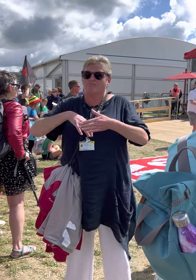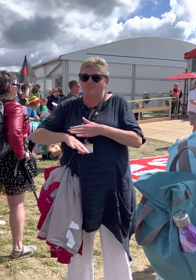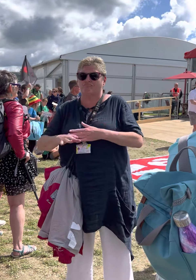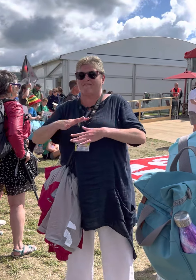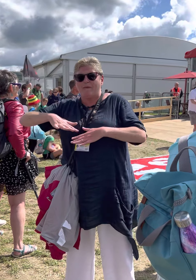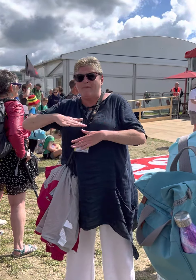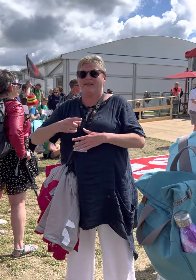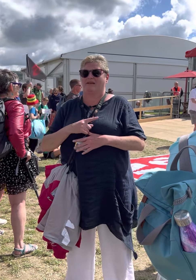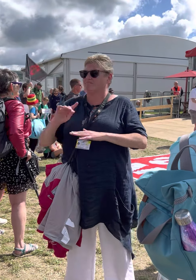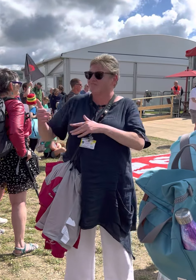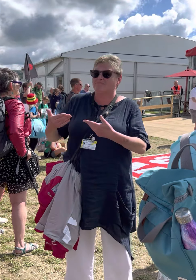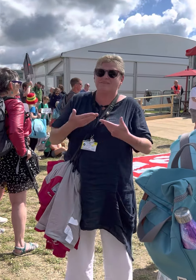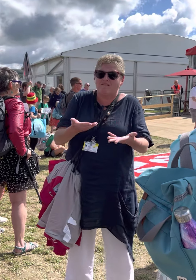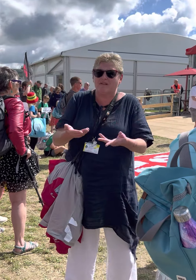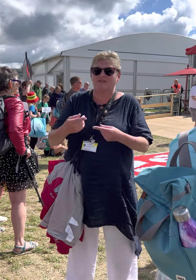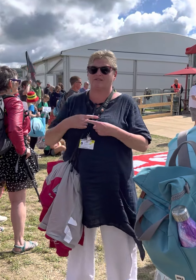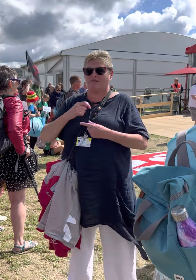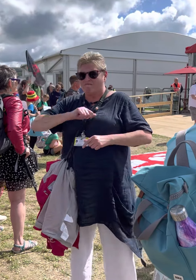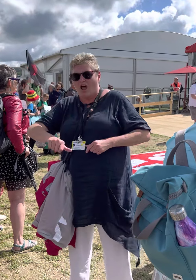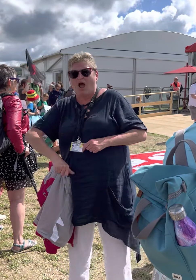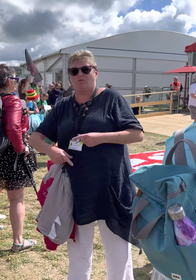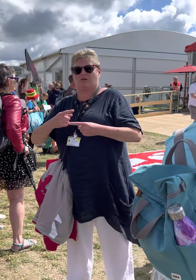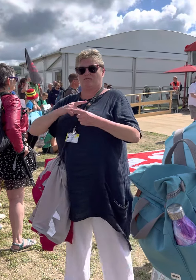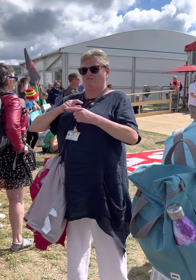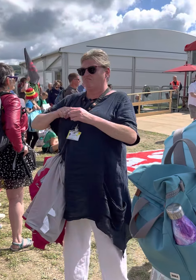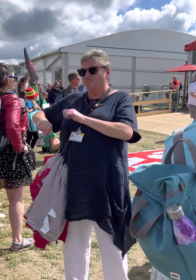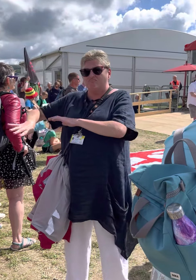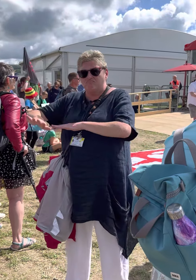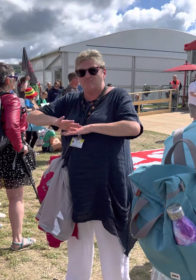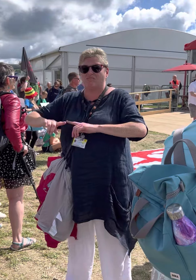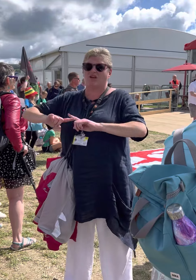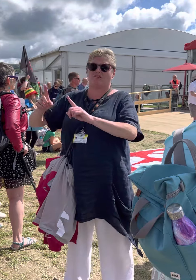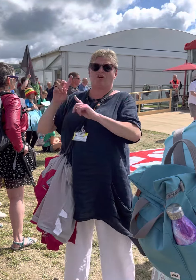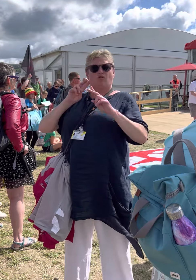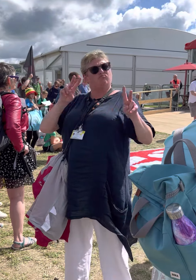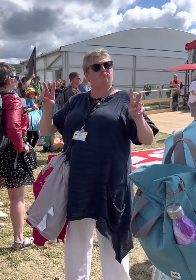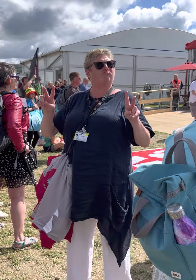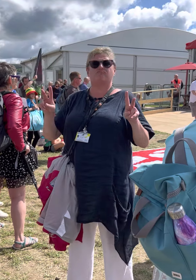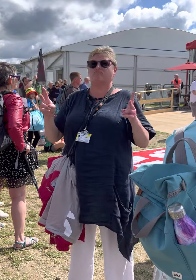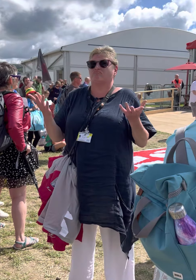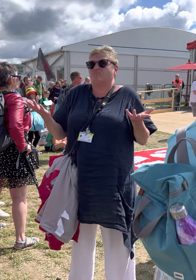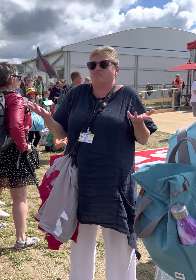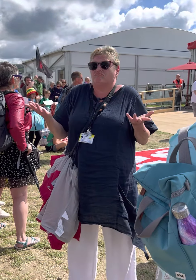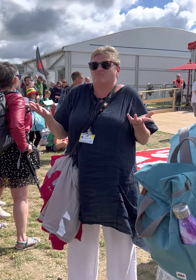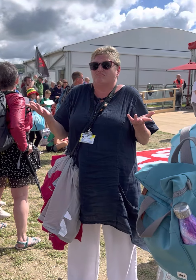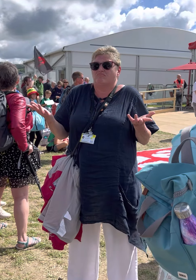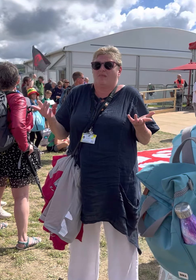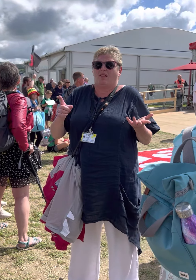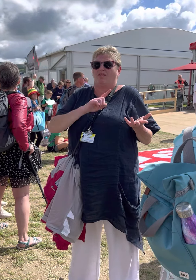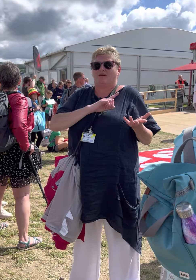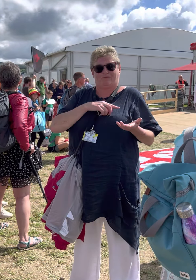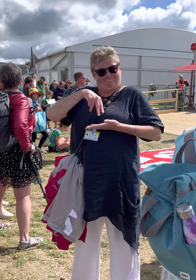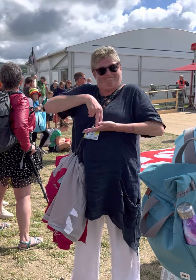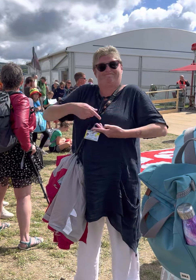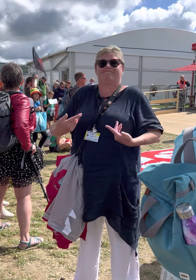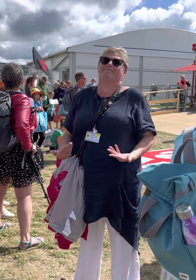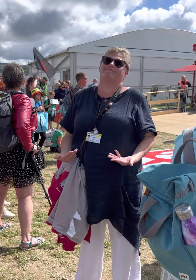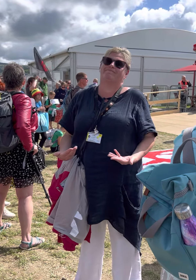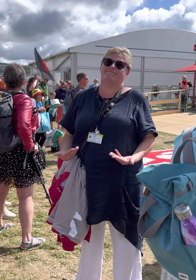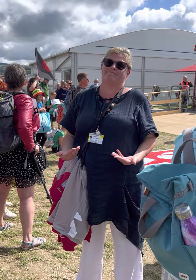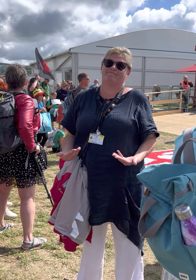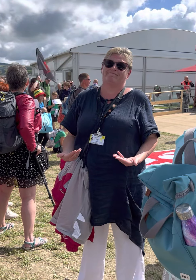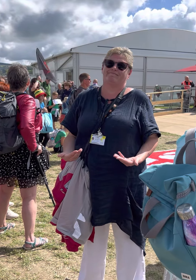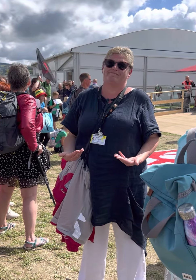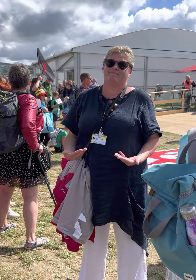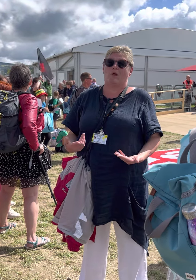i gynnig gwasanaethau, i ffarmo'r tir, neu jyst edrych ar god. A dyna pam dwi'n sefyll fan hyn.